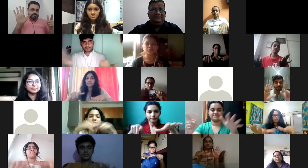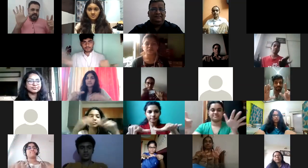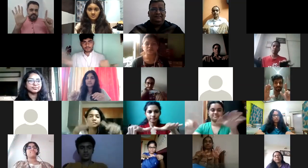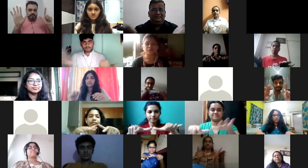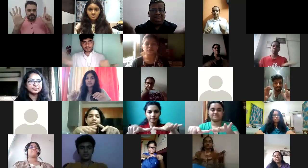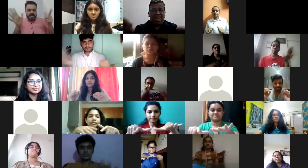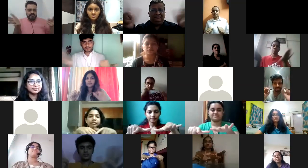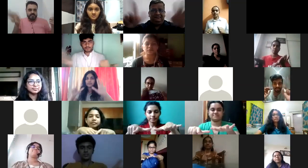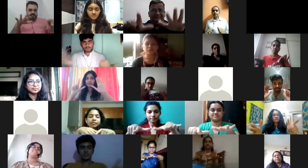5 और 2 7.